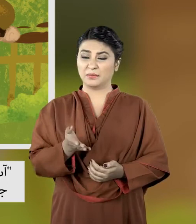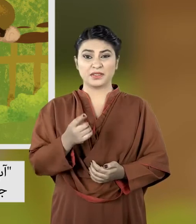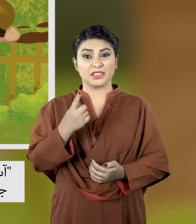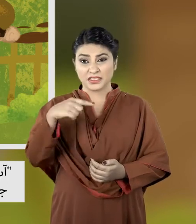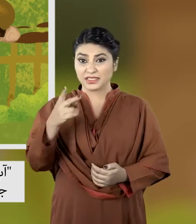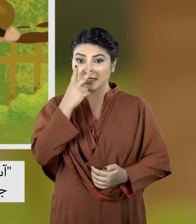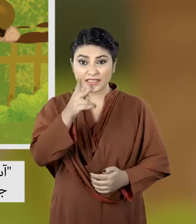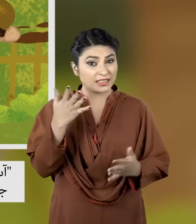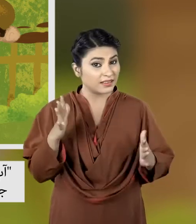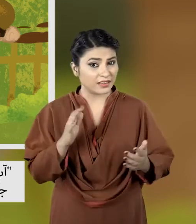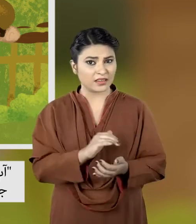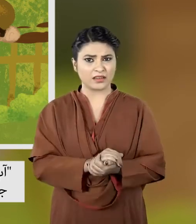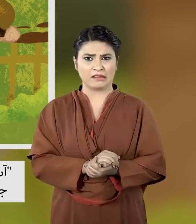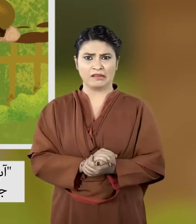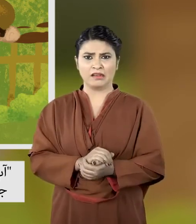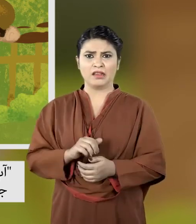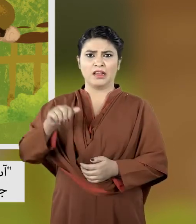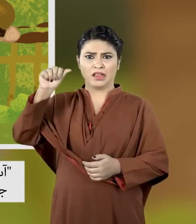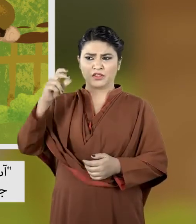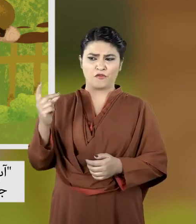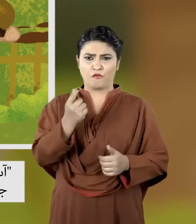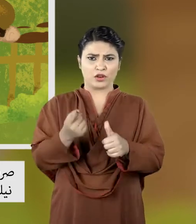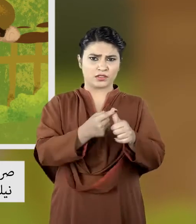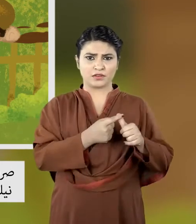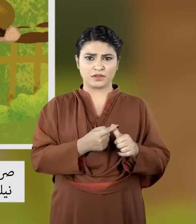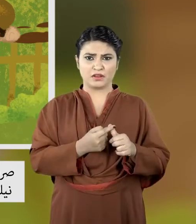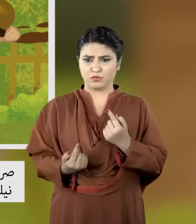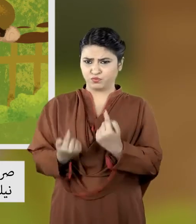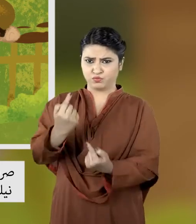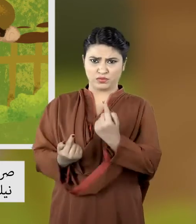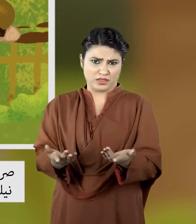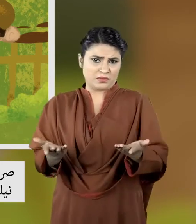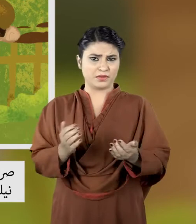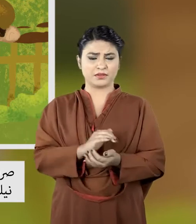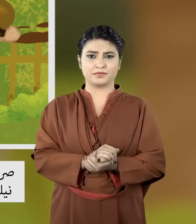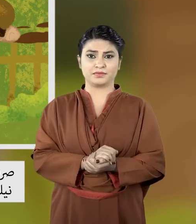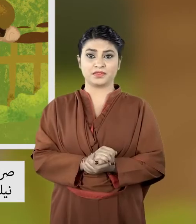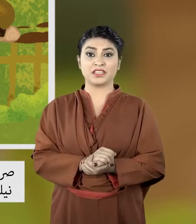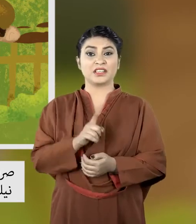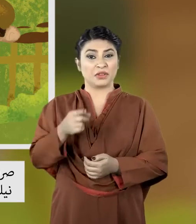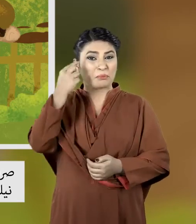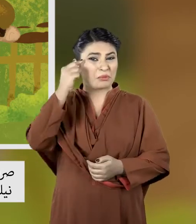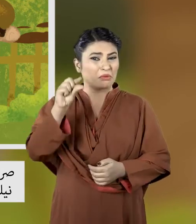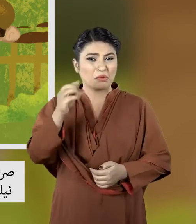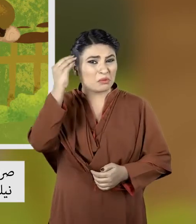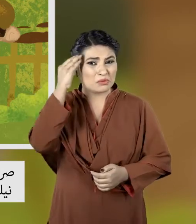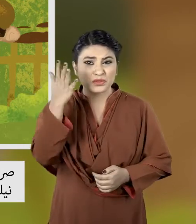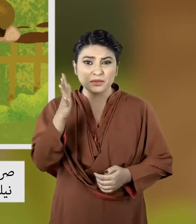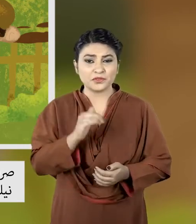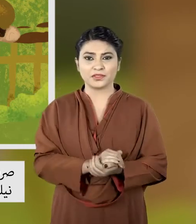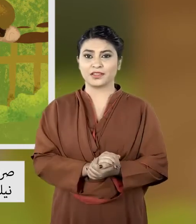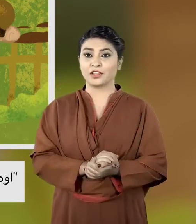نے فوراً جواب دیا، اور ضد بھی کر رہے ہیں، صرف ایک بیوقوف نہیں سمجھے گا کہ کوٹ نیلے رنگ کا